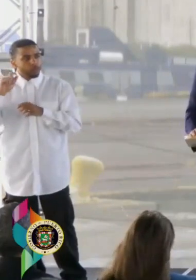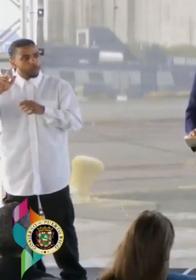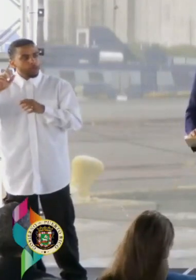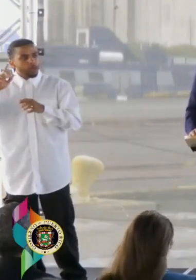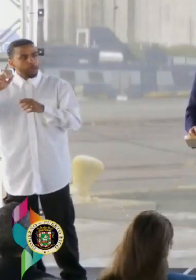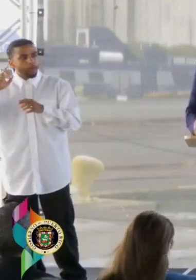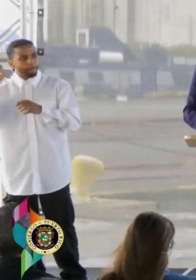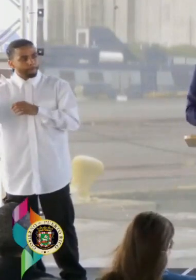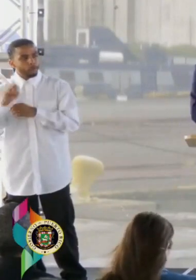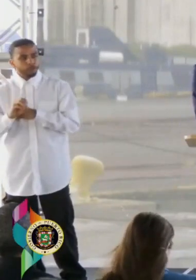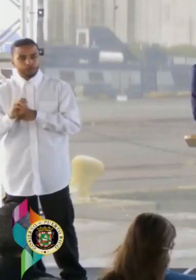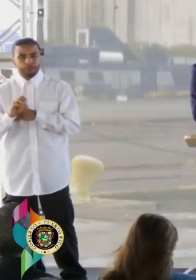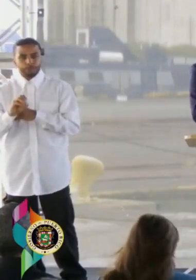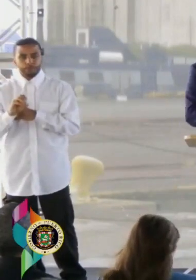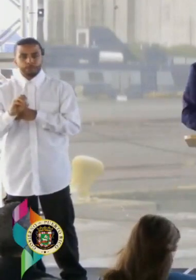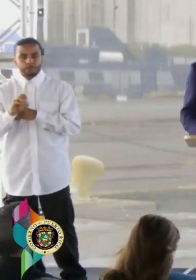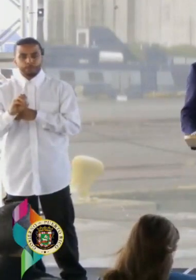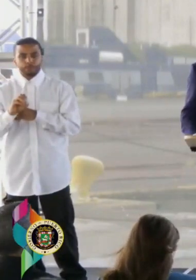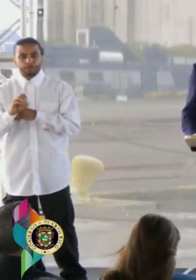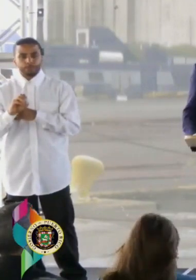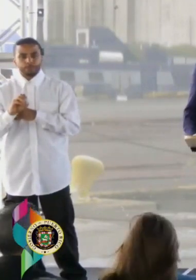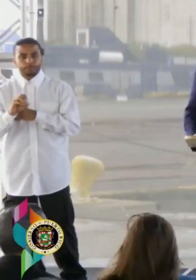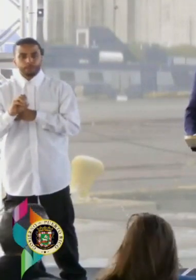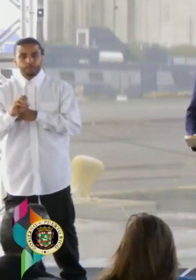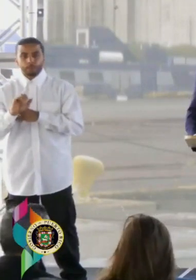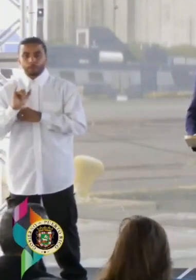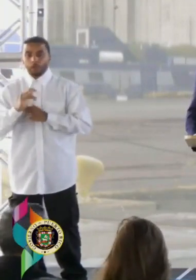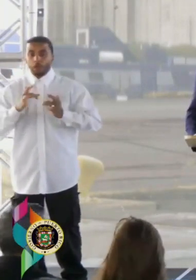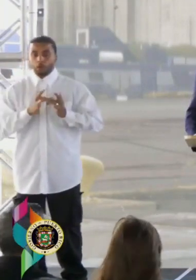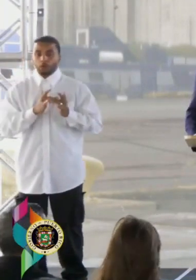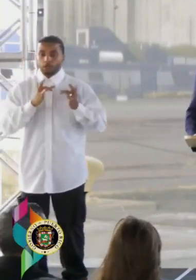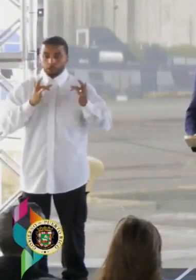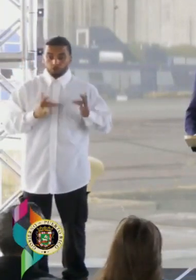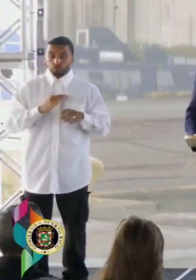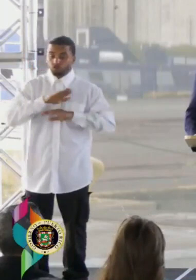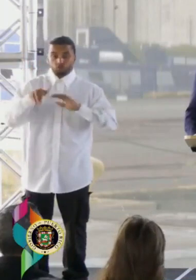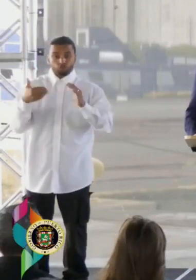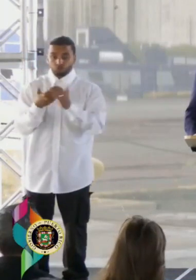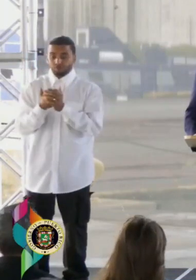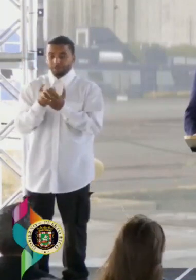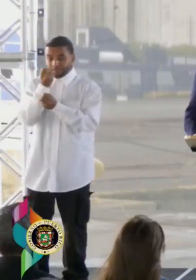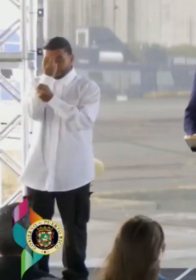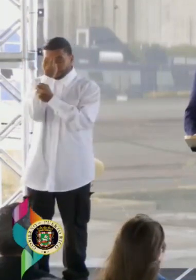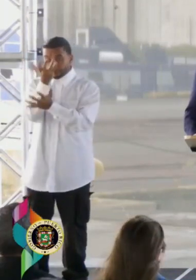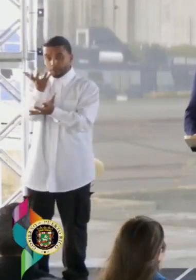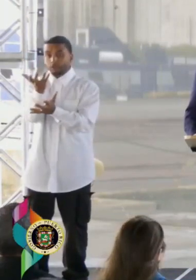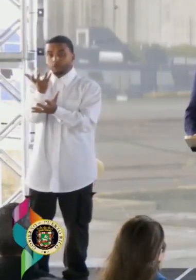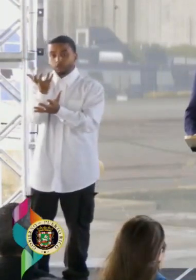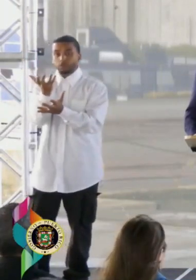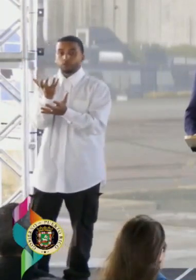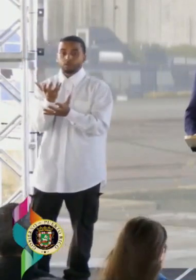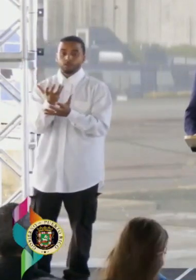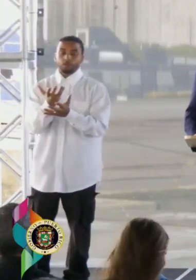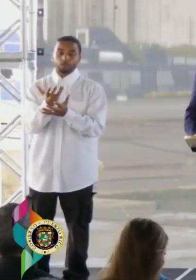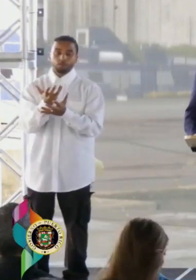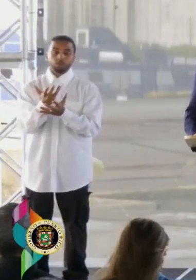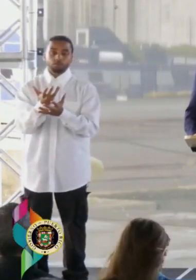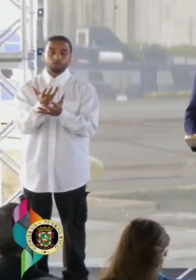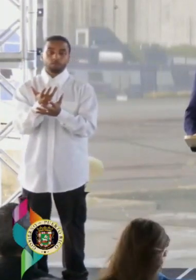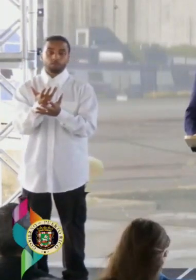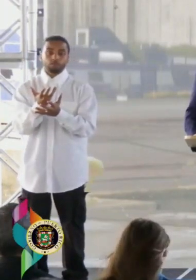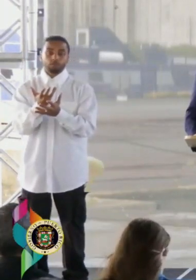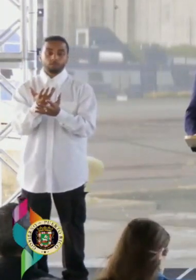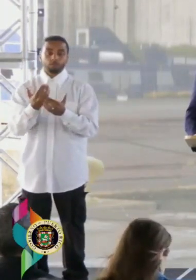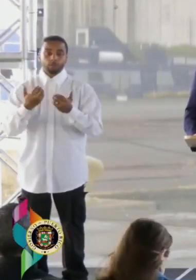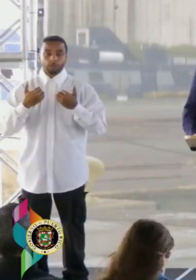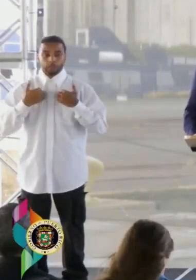pero aquí está es la el corazón de de toda la importación que que